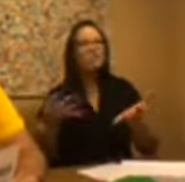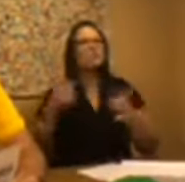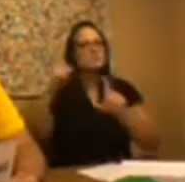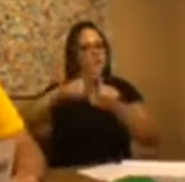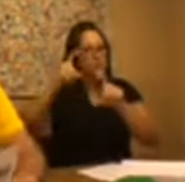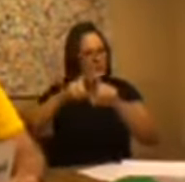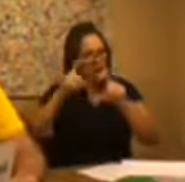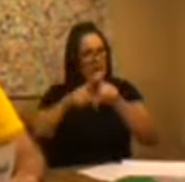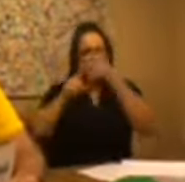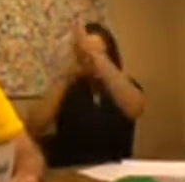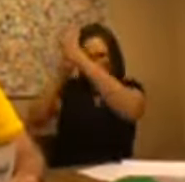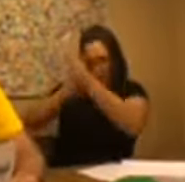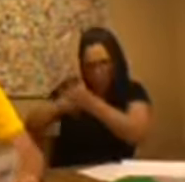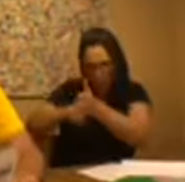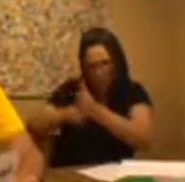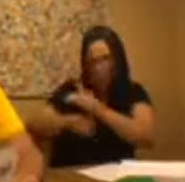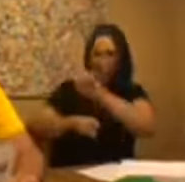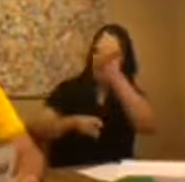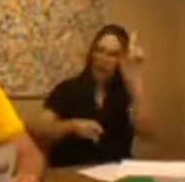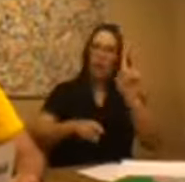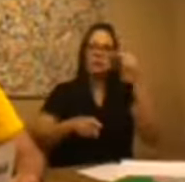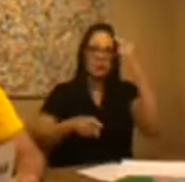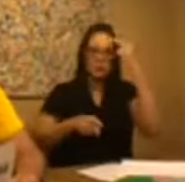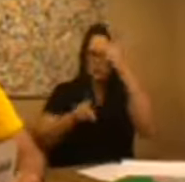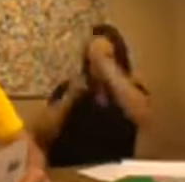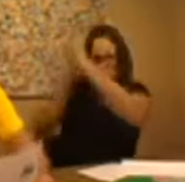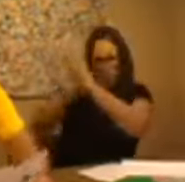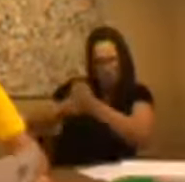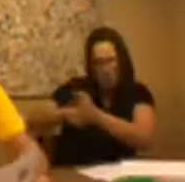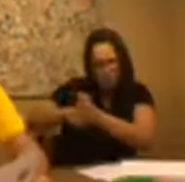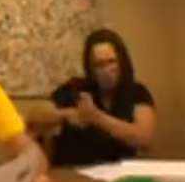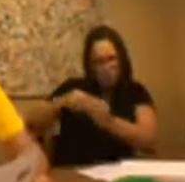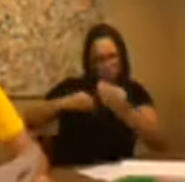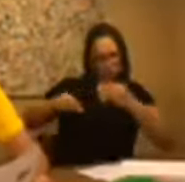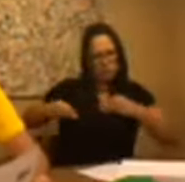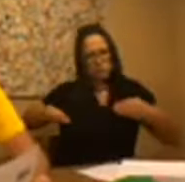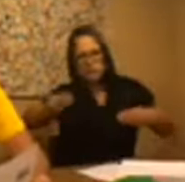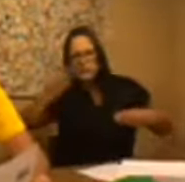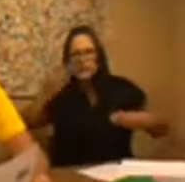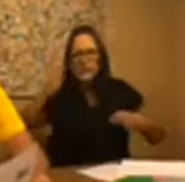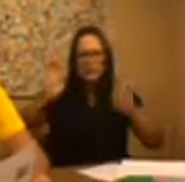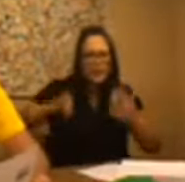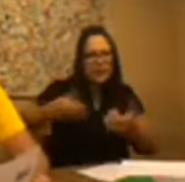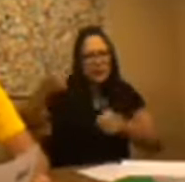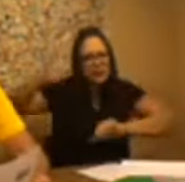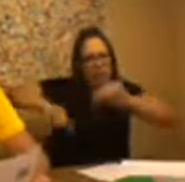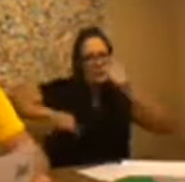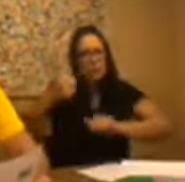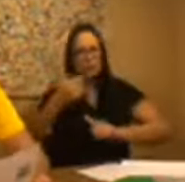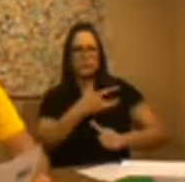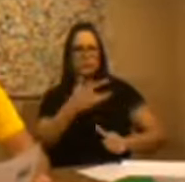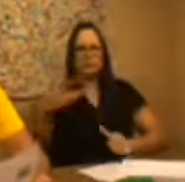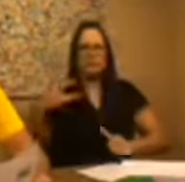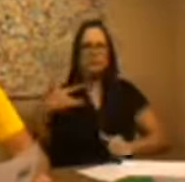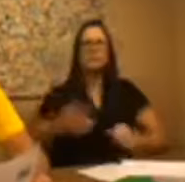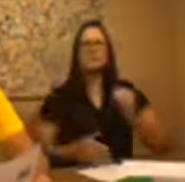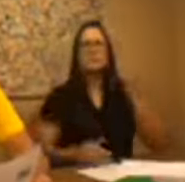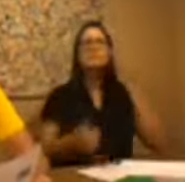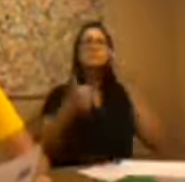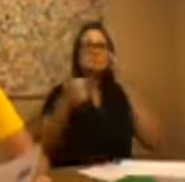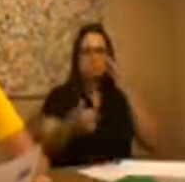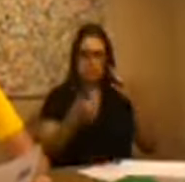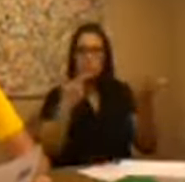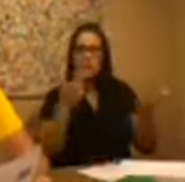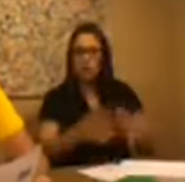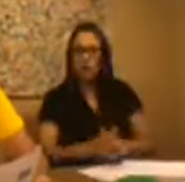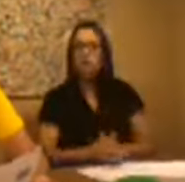cuidador vai tomar essa é a parte mais e que teve em casa que investiga me analisando aquilo me deram assim